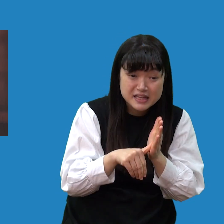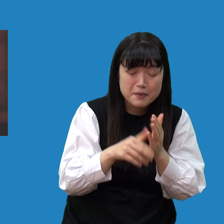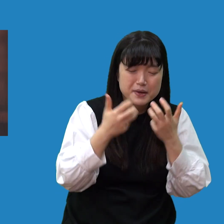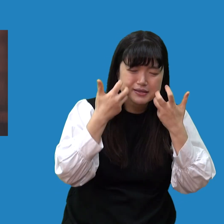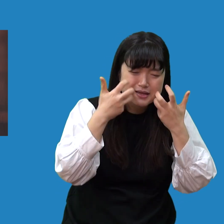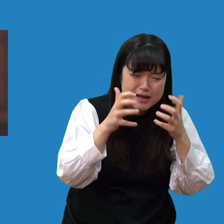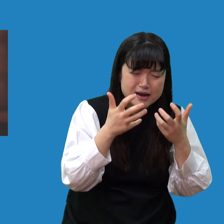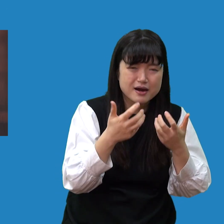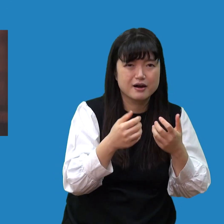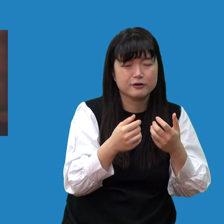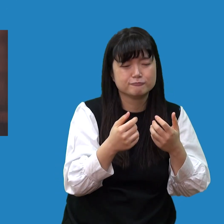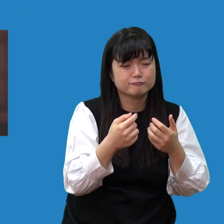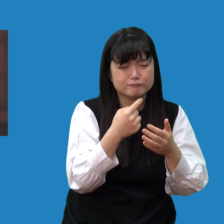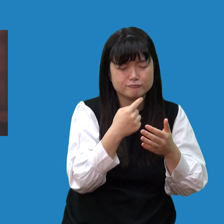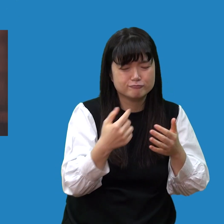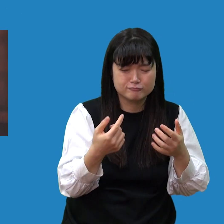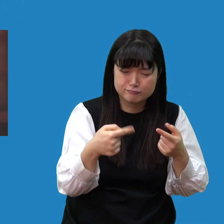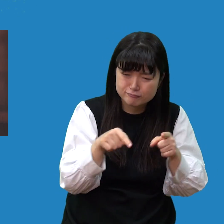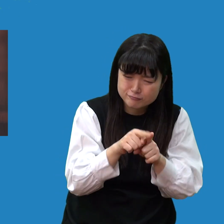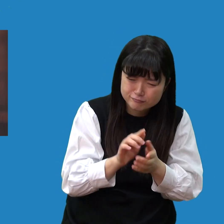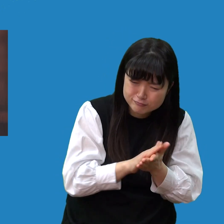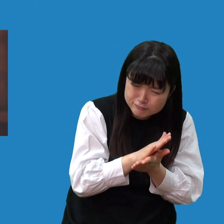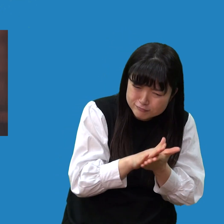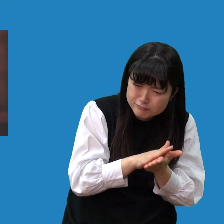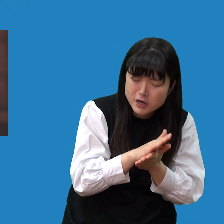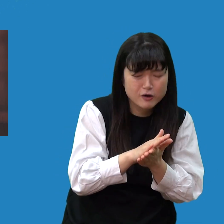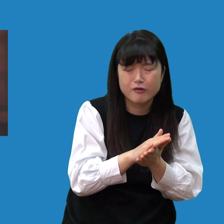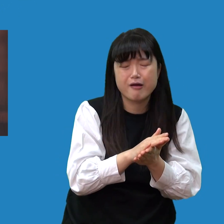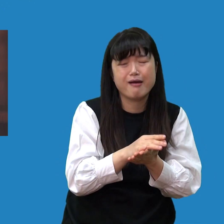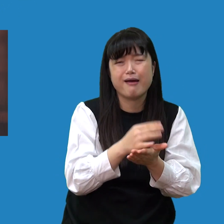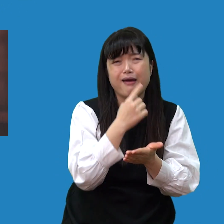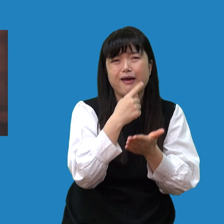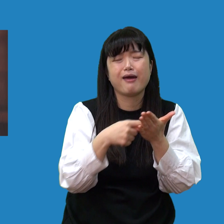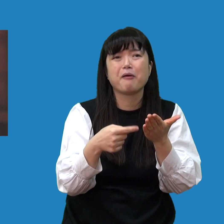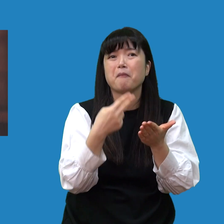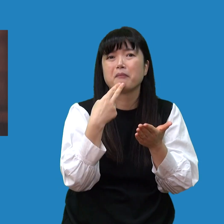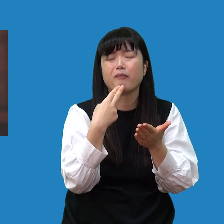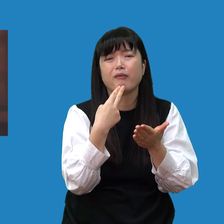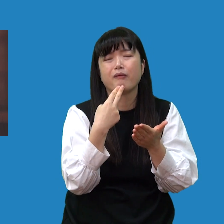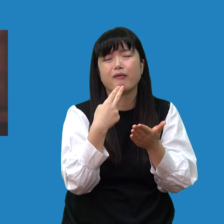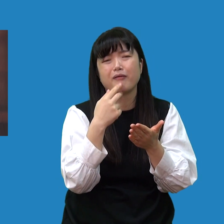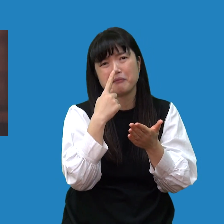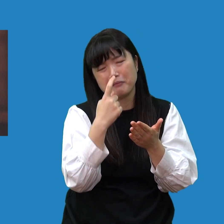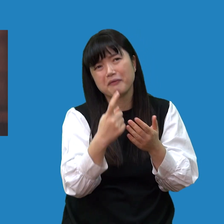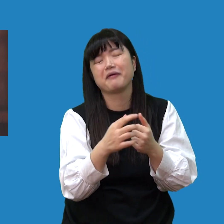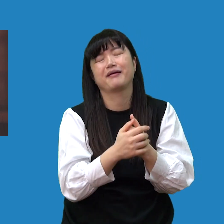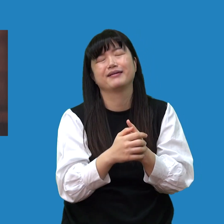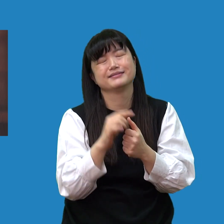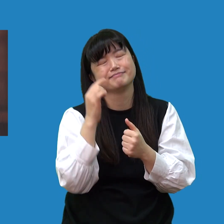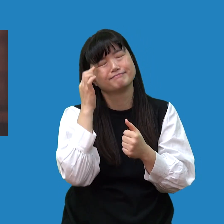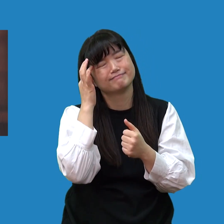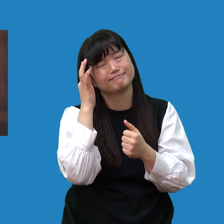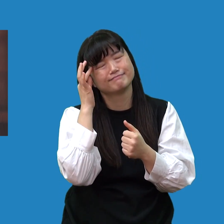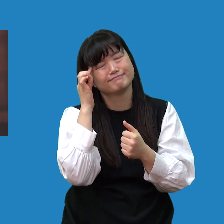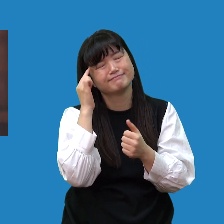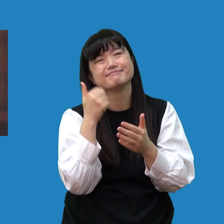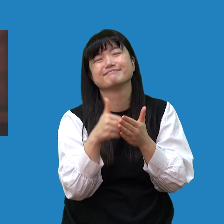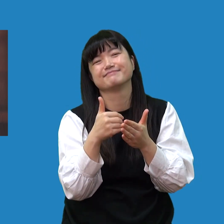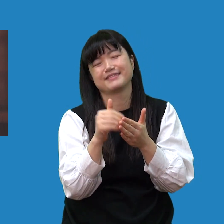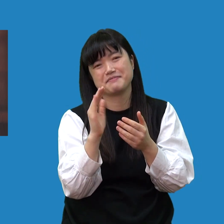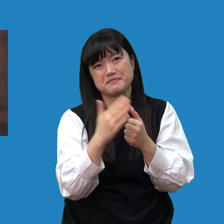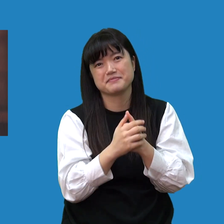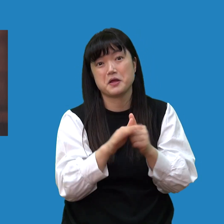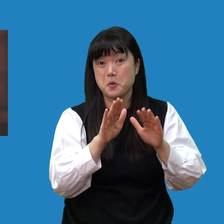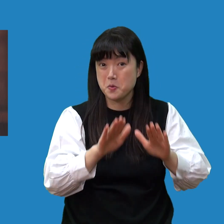그들과 뒹굴어도 해됨이 없을 것입니다. 얼마나 멋질까? 상상만 해봤어요, 상상. 자,